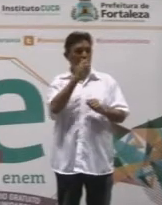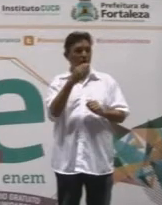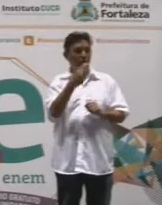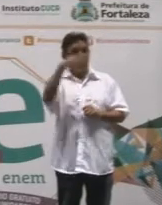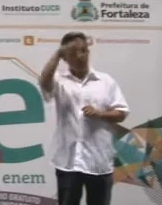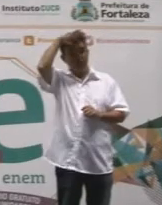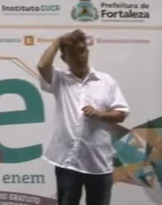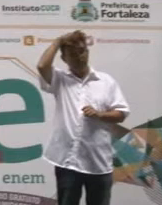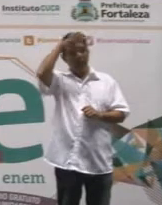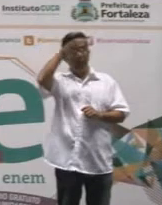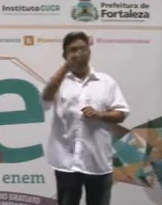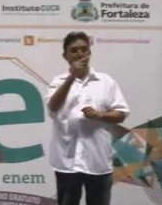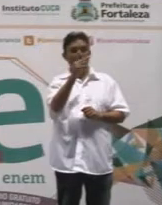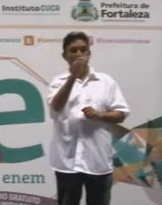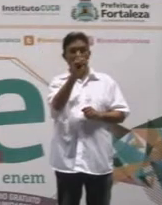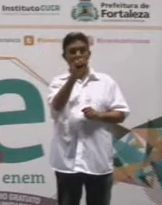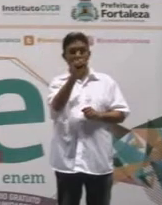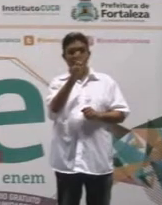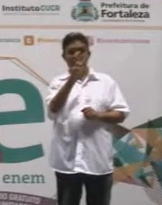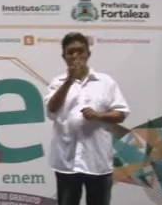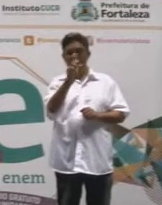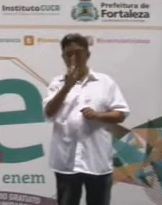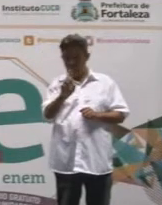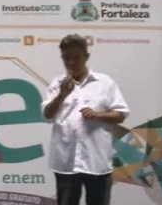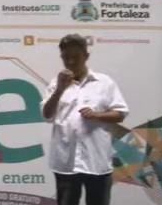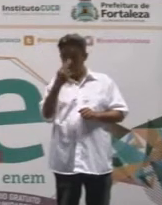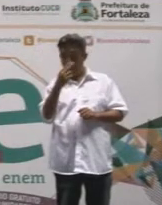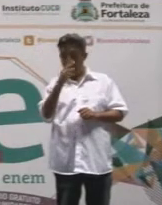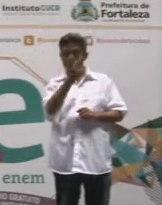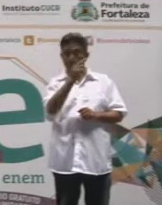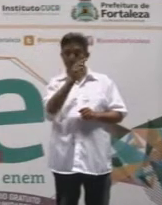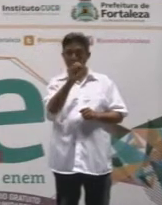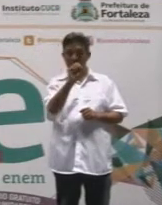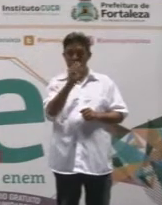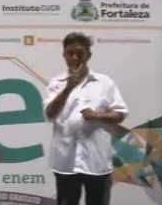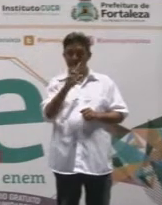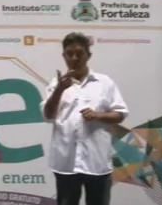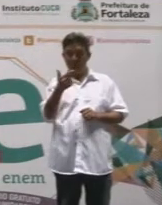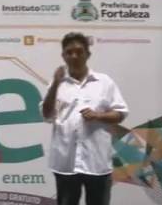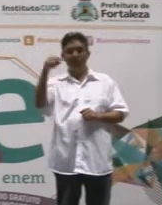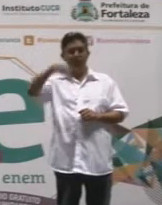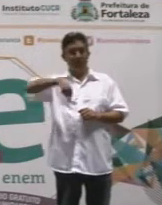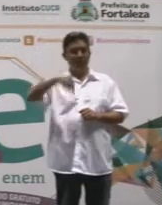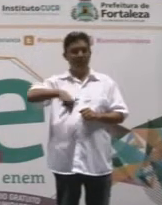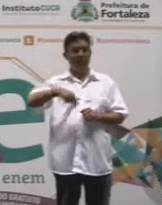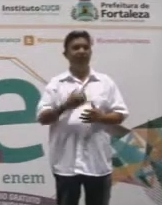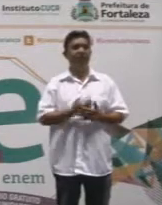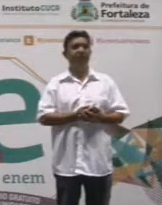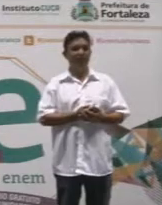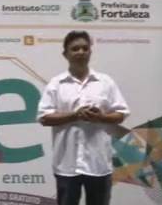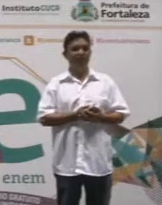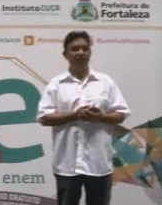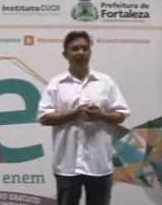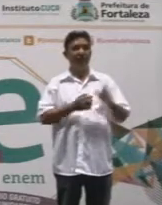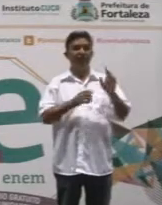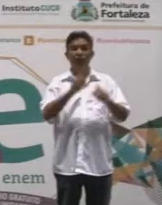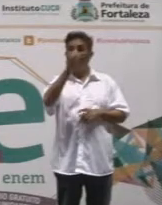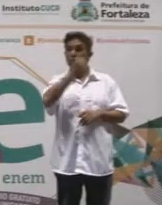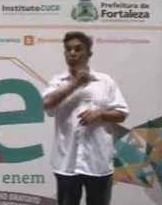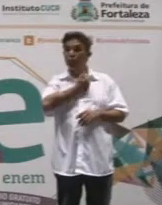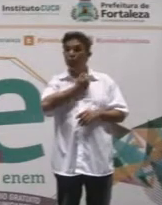o HSV1 e o HSV2. É o herpes vírus 1 e o 2, lá embaixo. O 1,